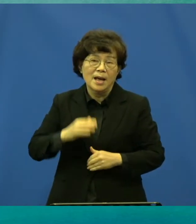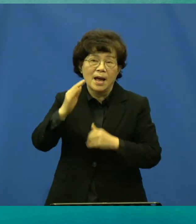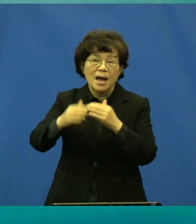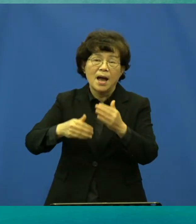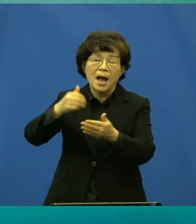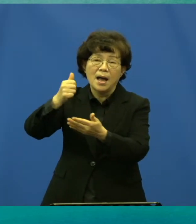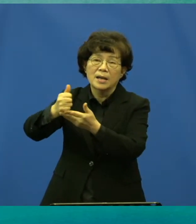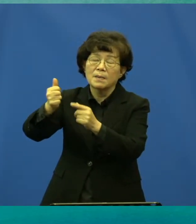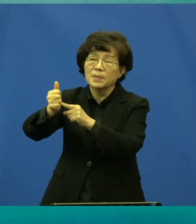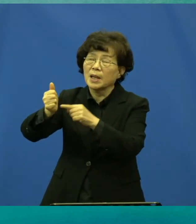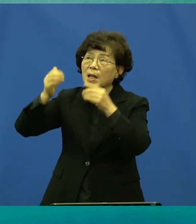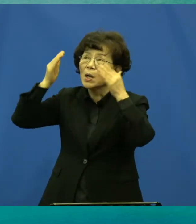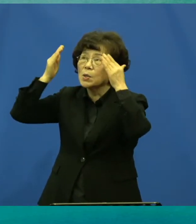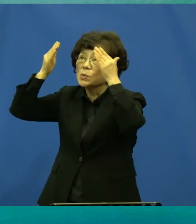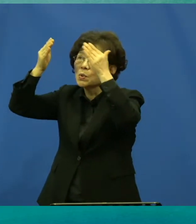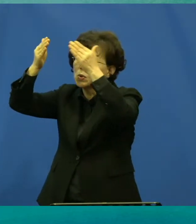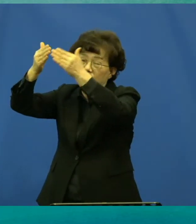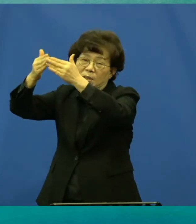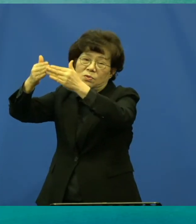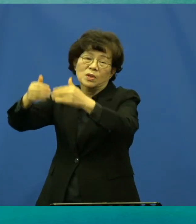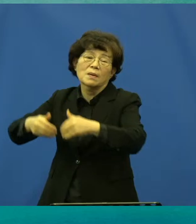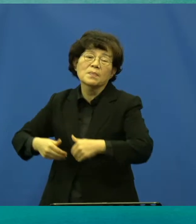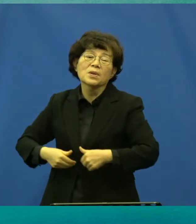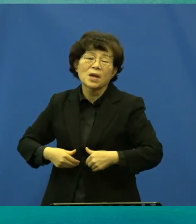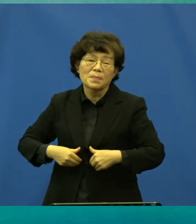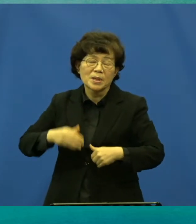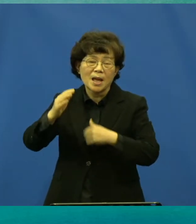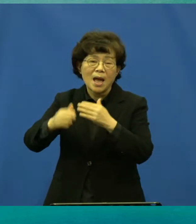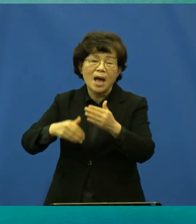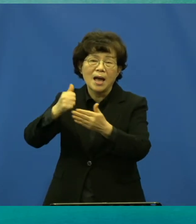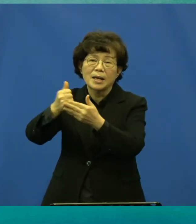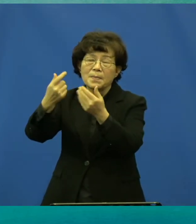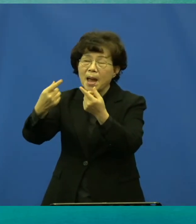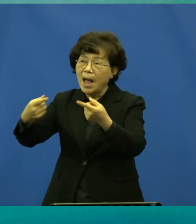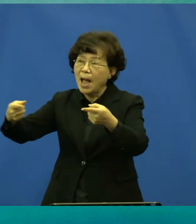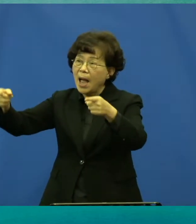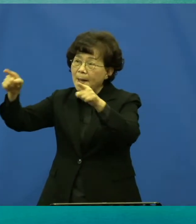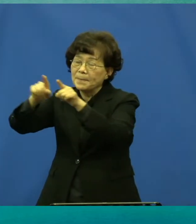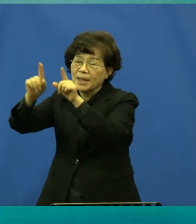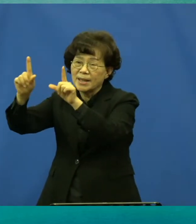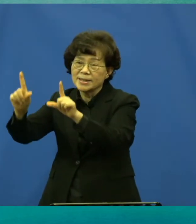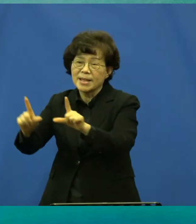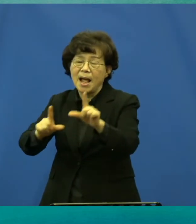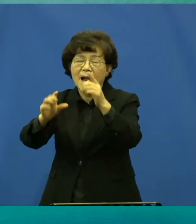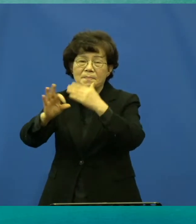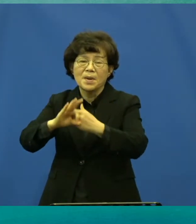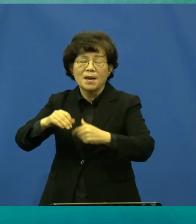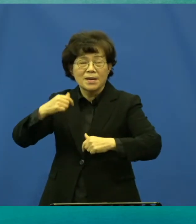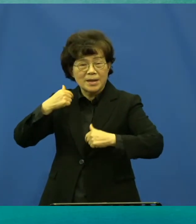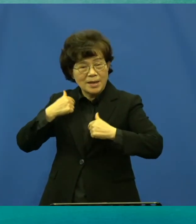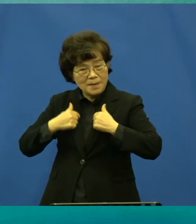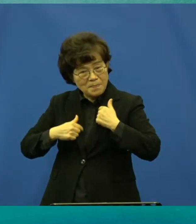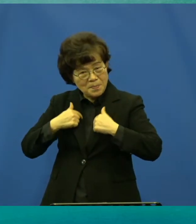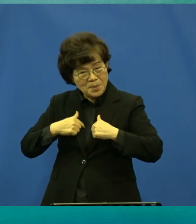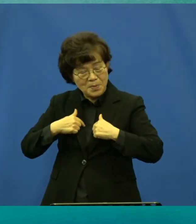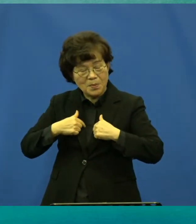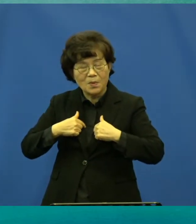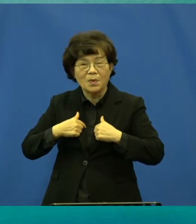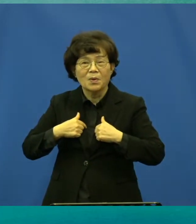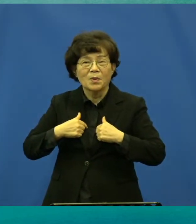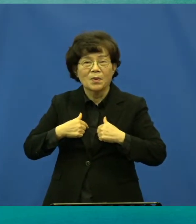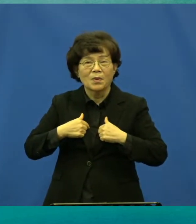하나님에게 초점을 맞춰야 돼요. 하나님과 함께 살면 기쁜 날도 기쁜 거고,